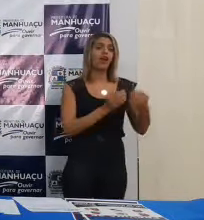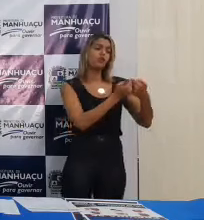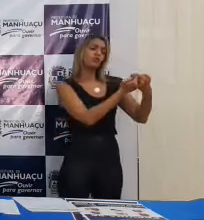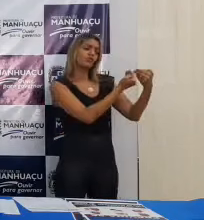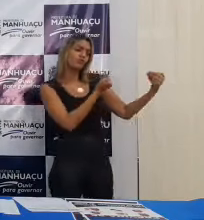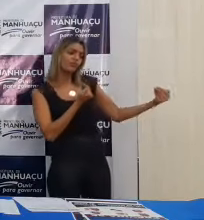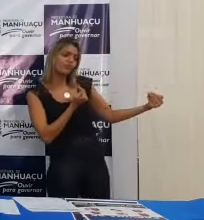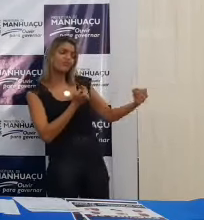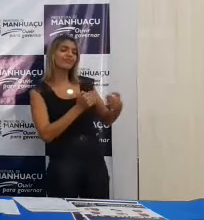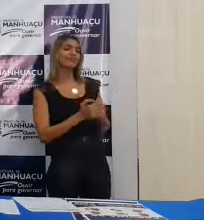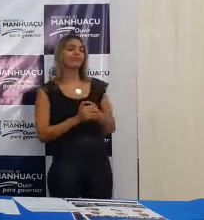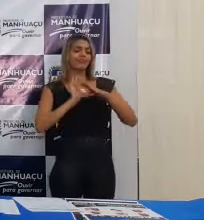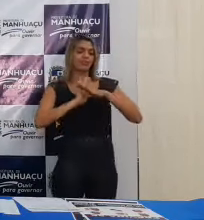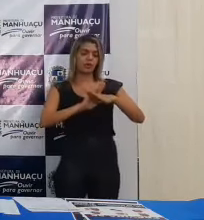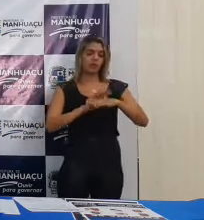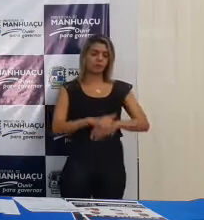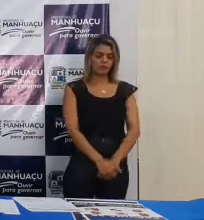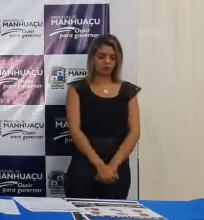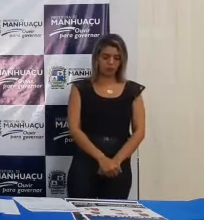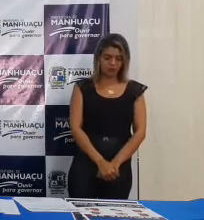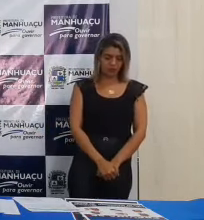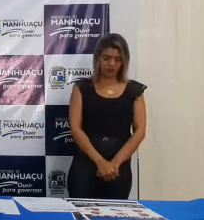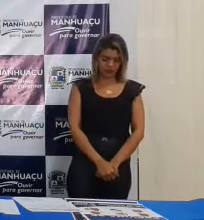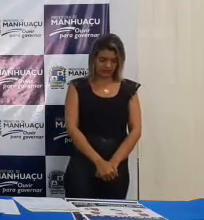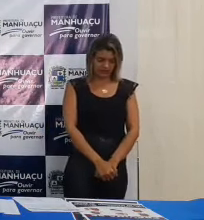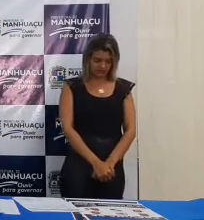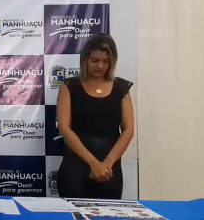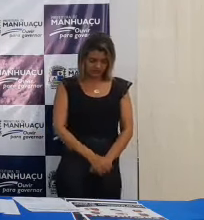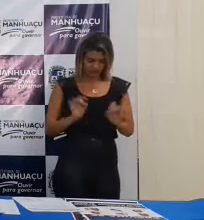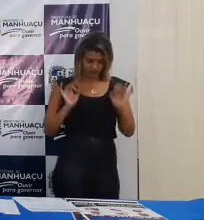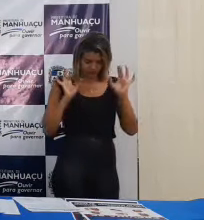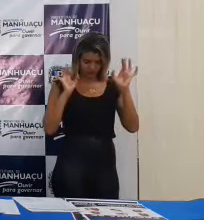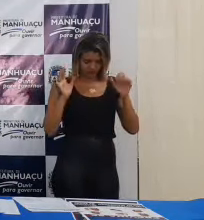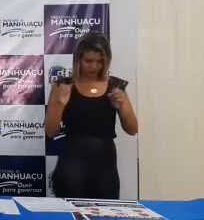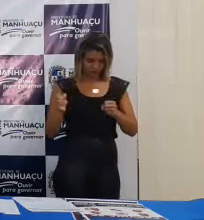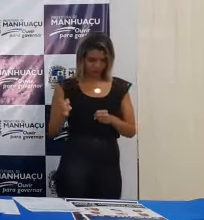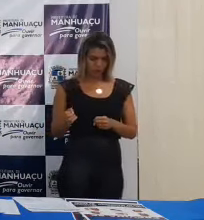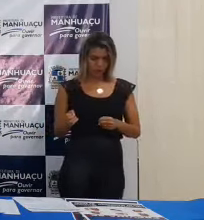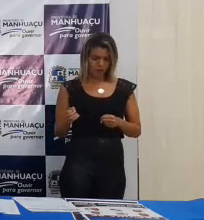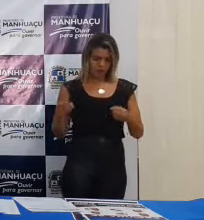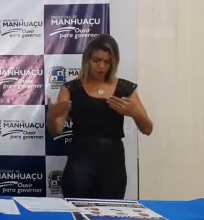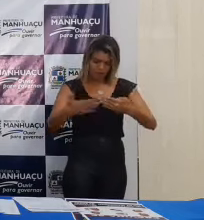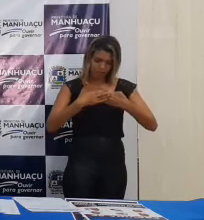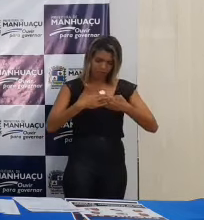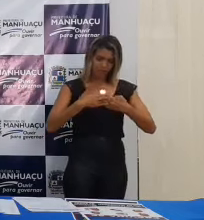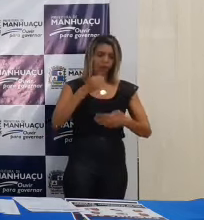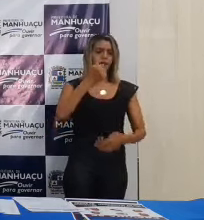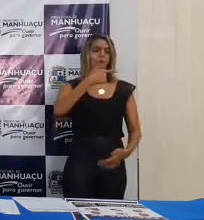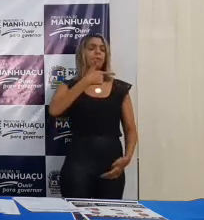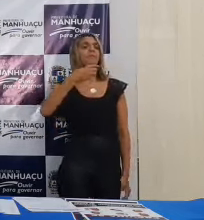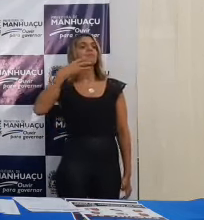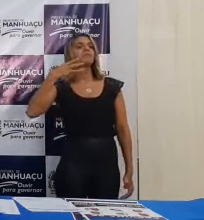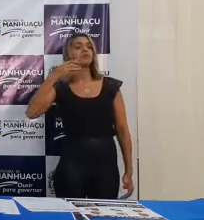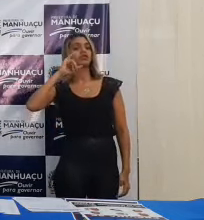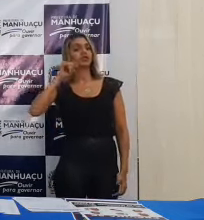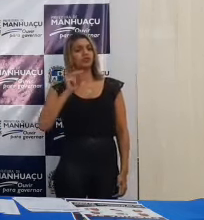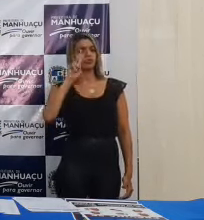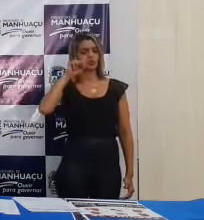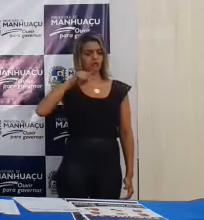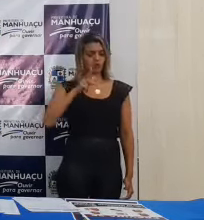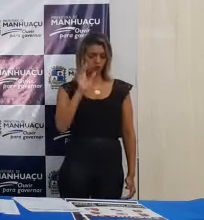para impactar. O comércio fechou, né, pela segunda vez, foi no dia 23 de junho. Né?